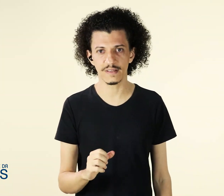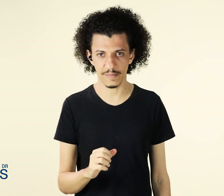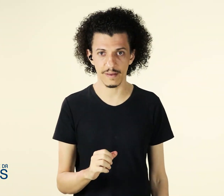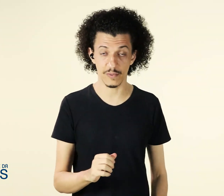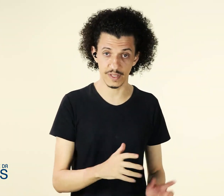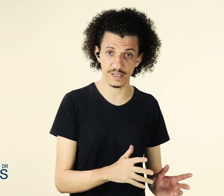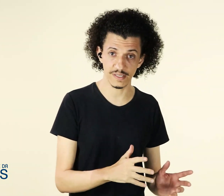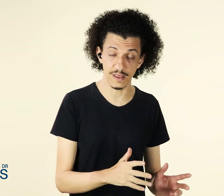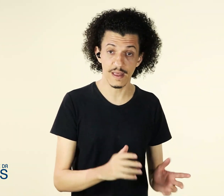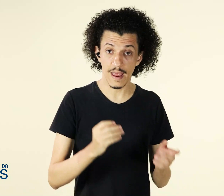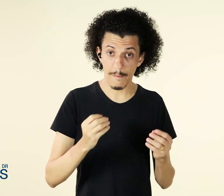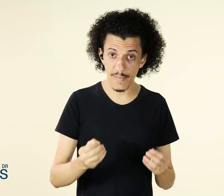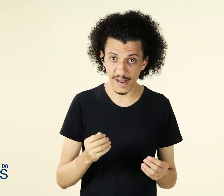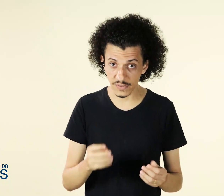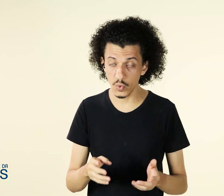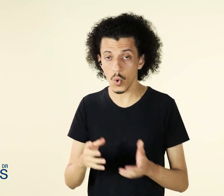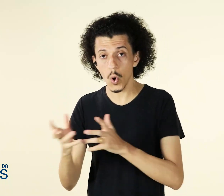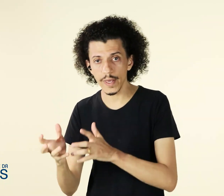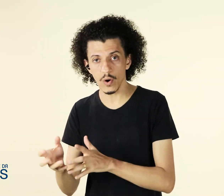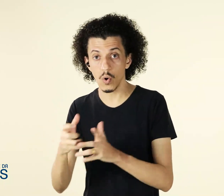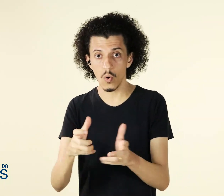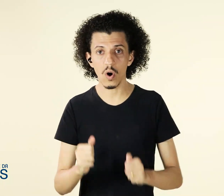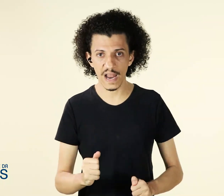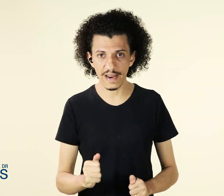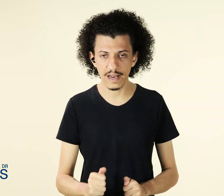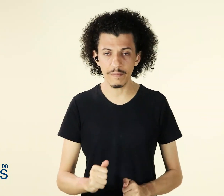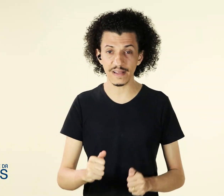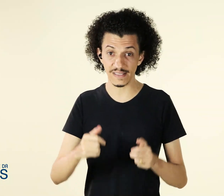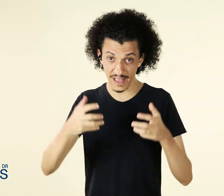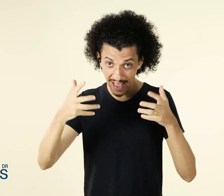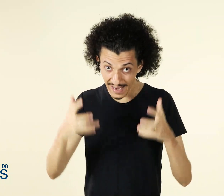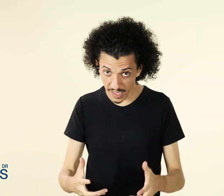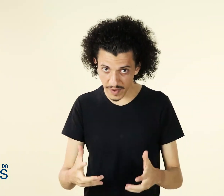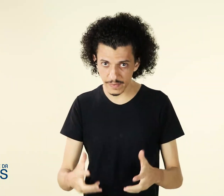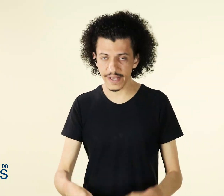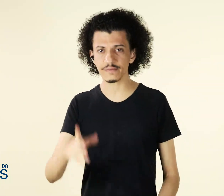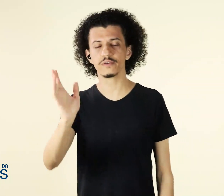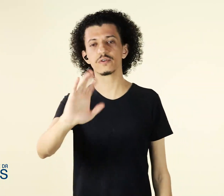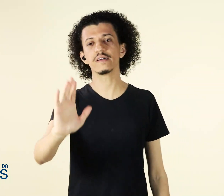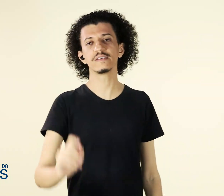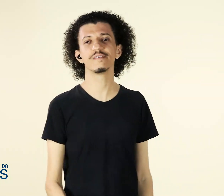também, poderia ser. Mas o oi ou olá na Libras, em Libras mesmo, só assim.